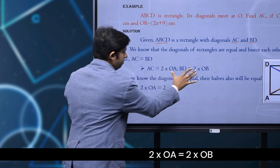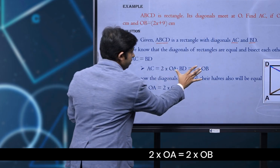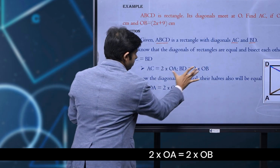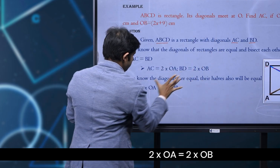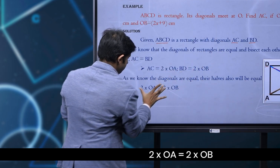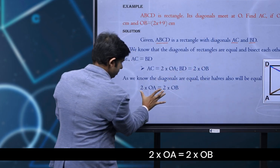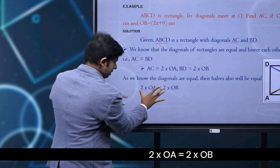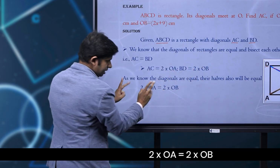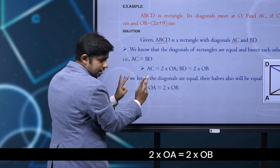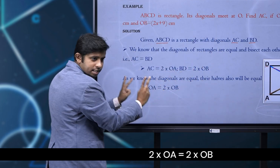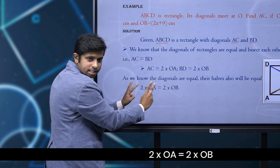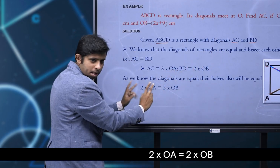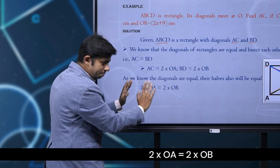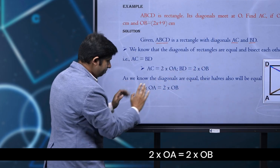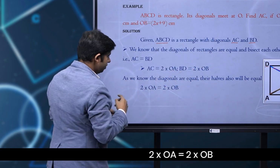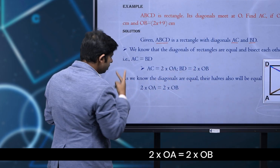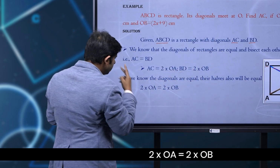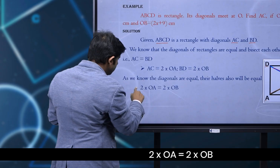इज इक्वल टू 2 इंटू OB.